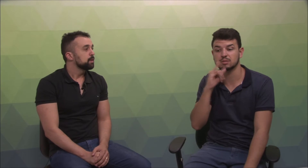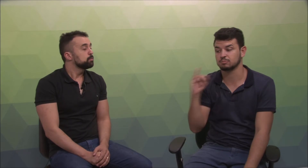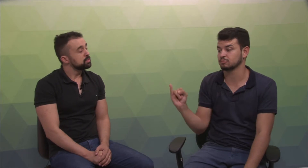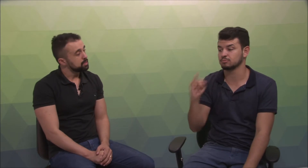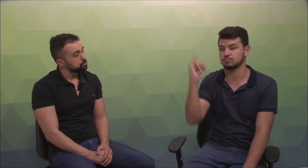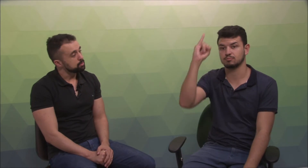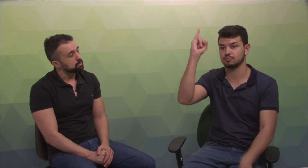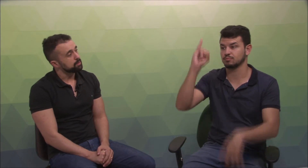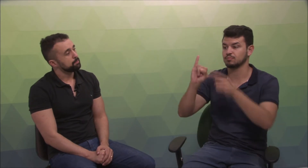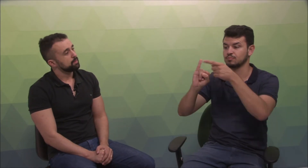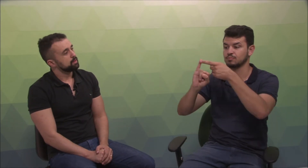Por exemplo, também